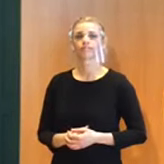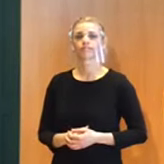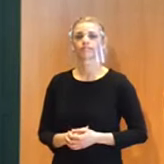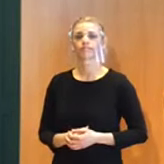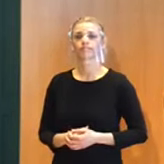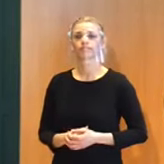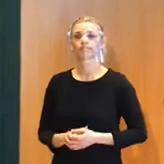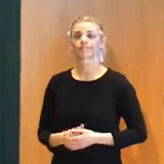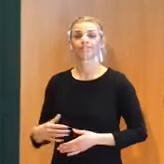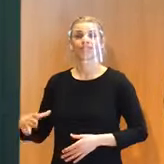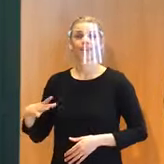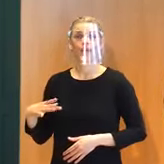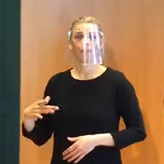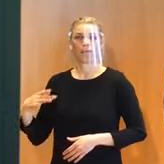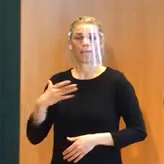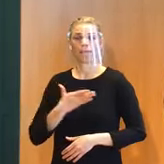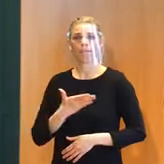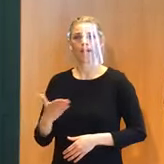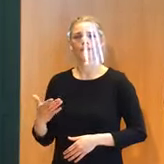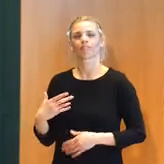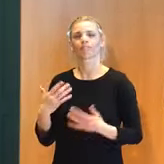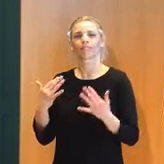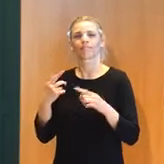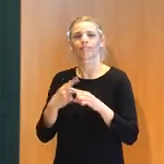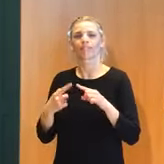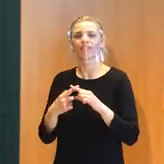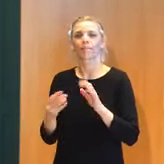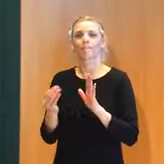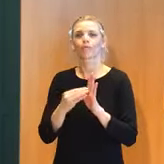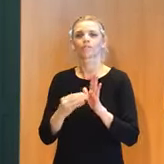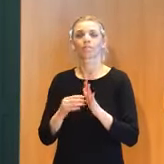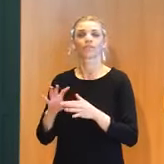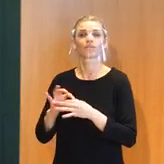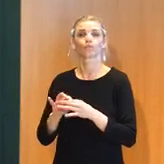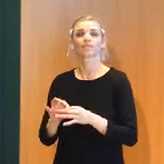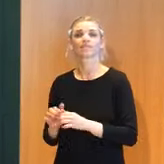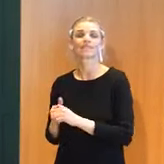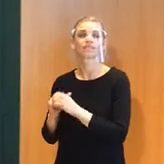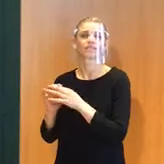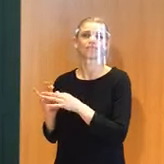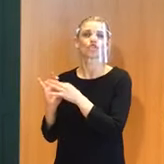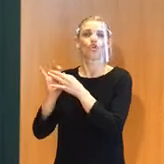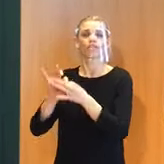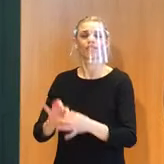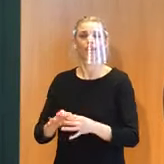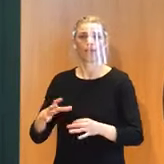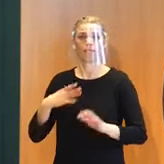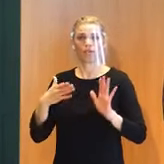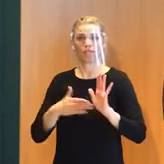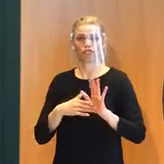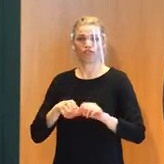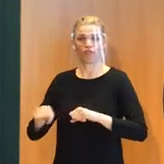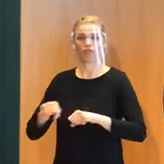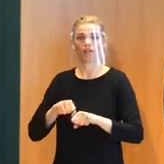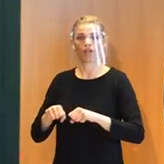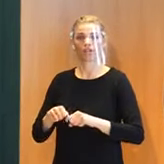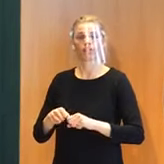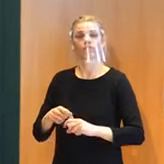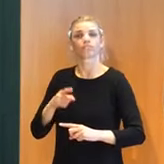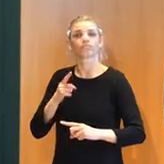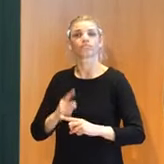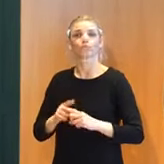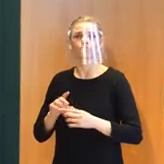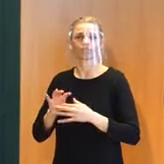Dámy a páni, dovolte mi teraz niekoľko poznámok k zotrvaniu Igora Matoviča vo vláde a konkrétne